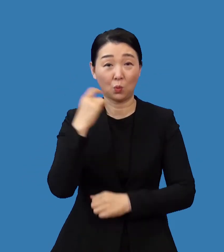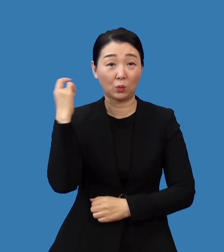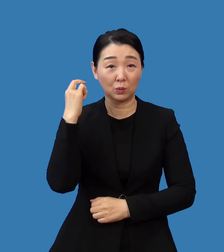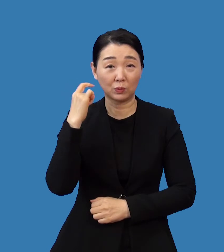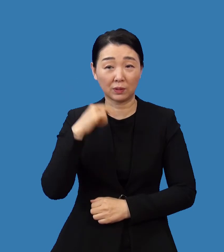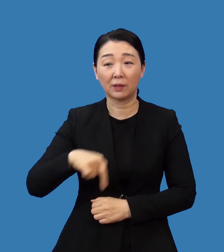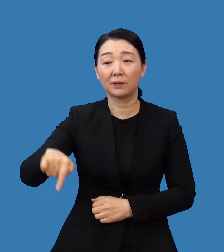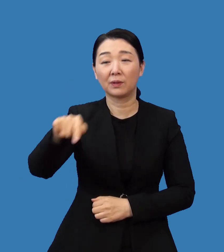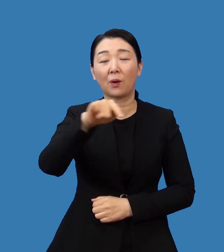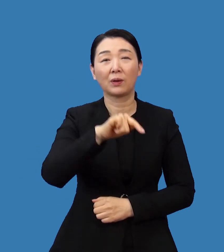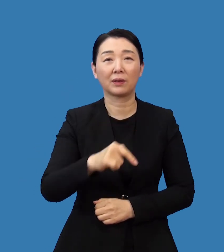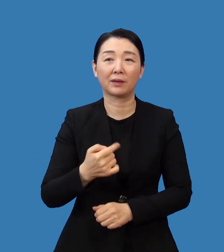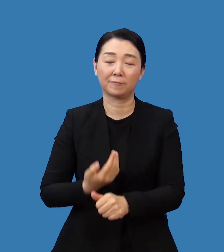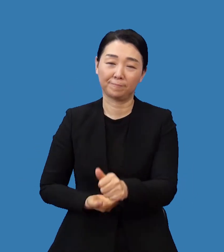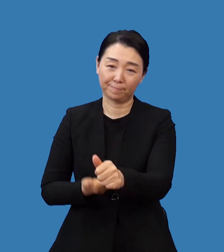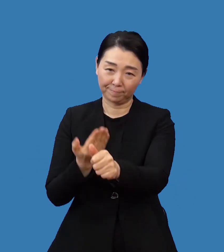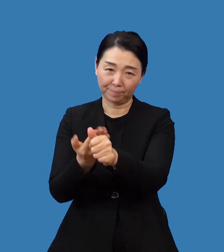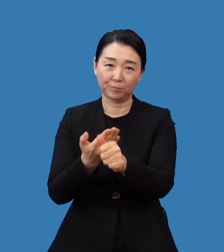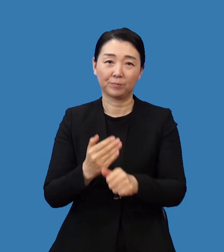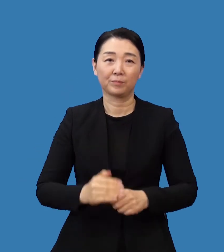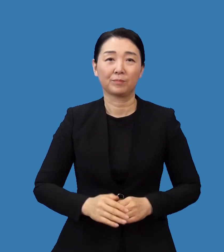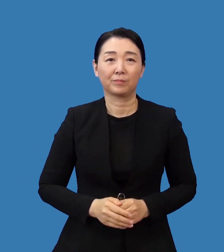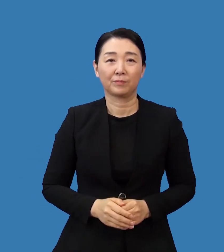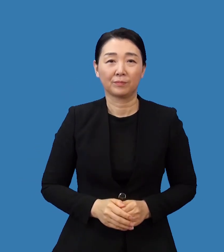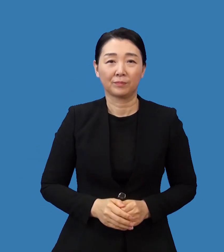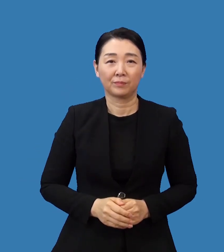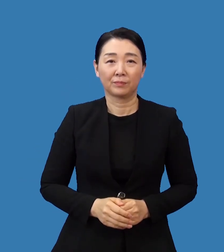소식을 너희에게 전하노라.